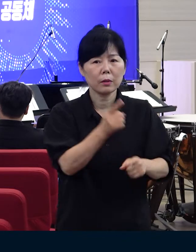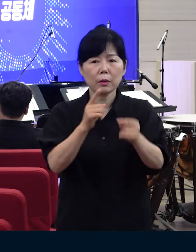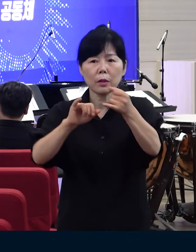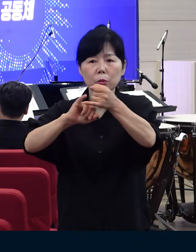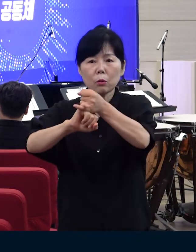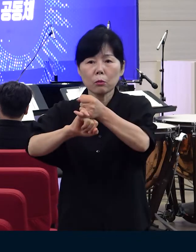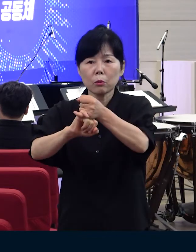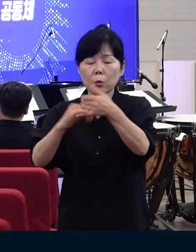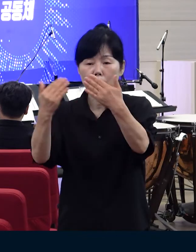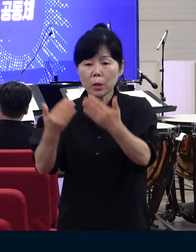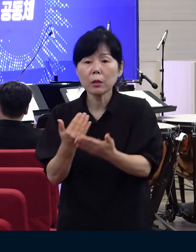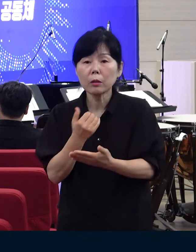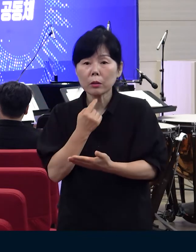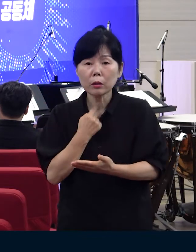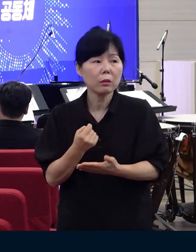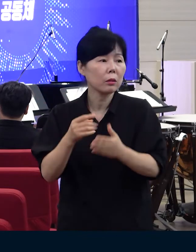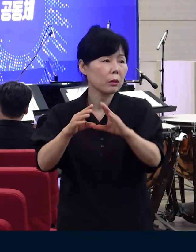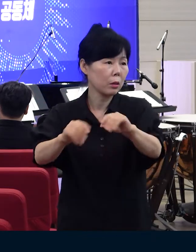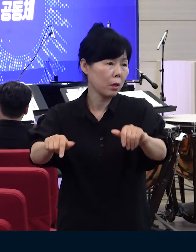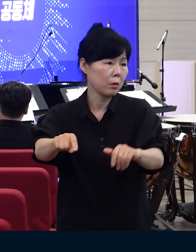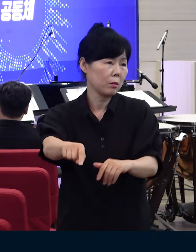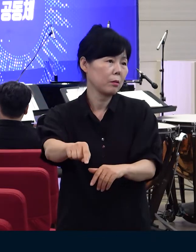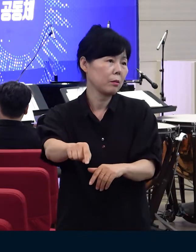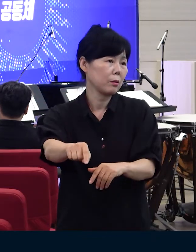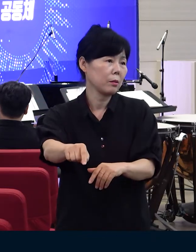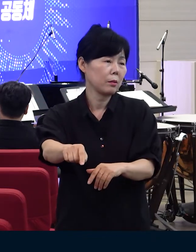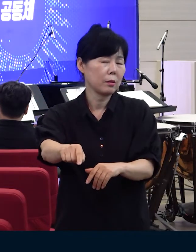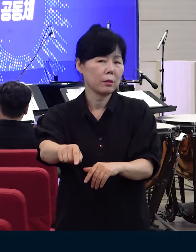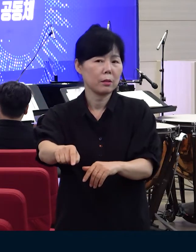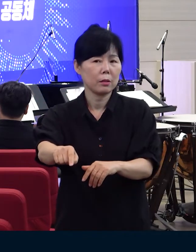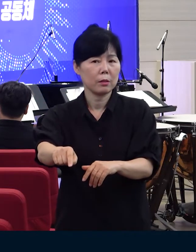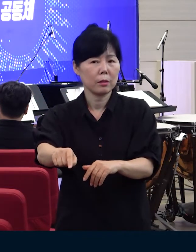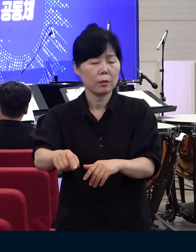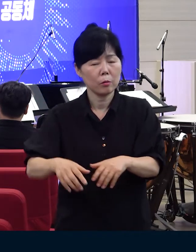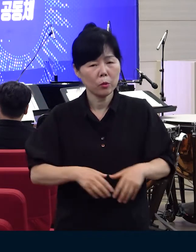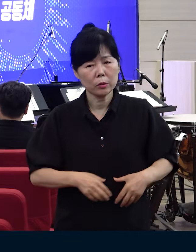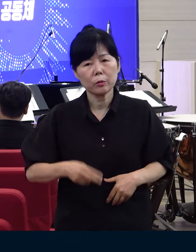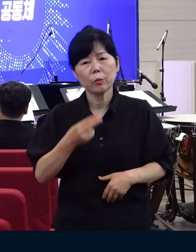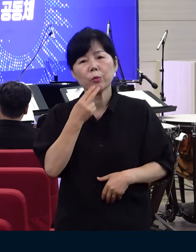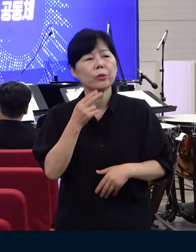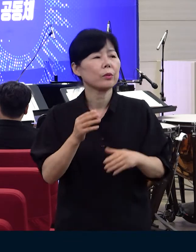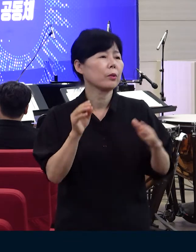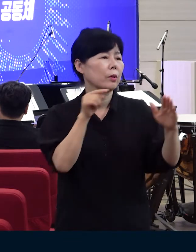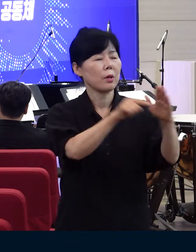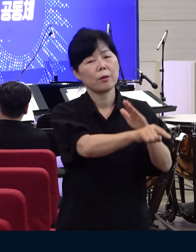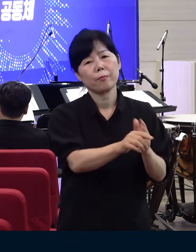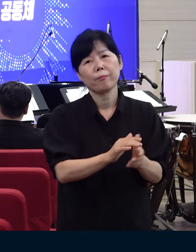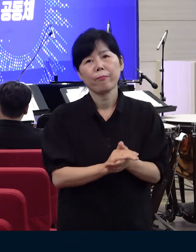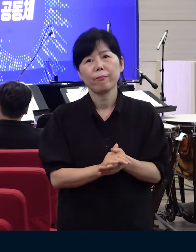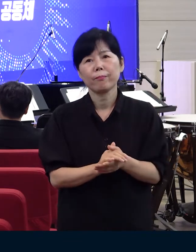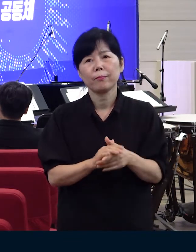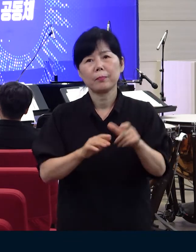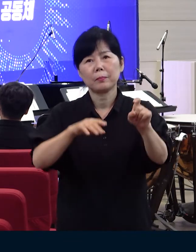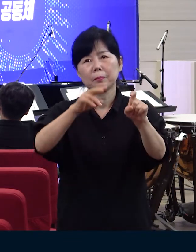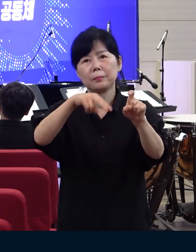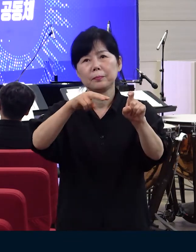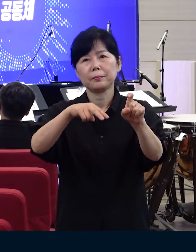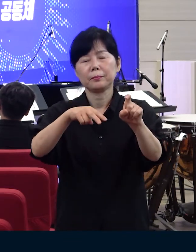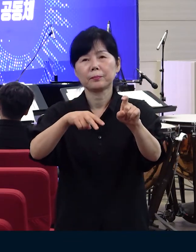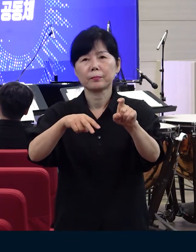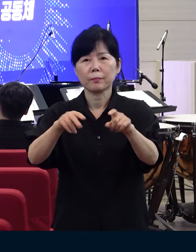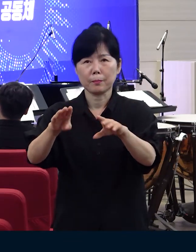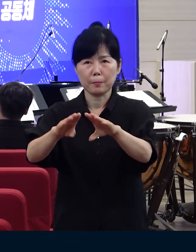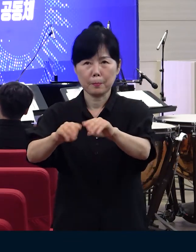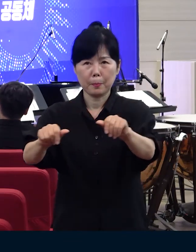이게 정말 우리를 실망스럽게 하죠. 10절 말씀을 함께 읽겠습니다. 10절 같이 읽습니다. 그 땅에